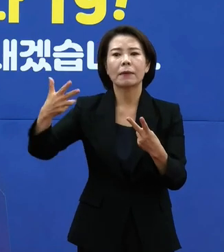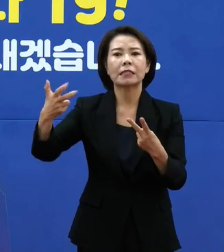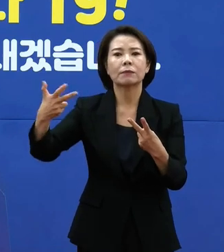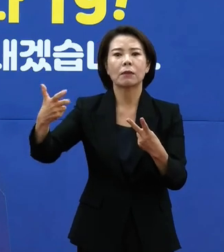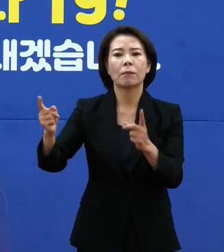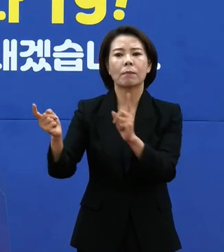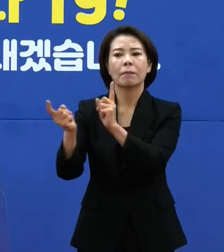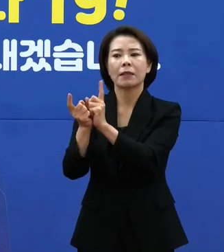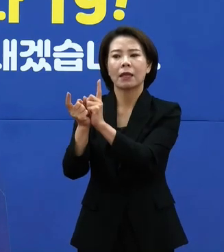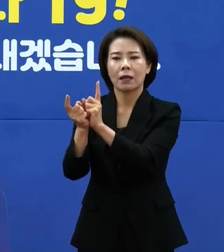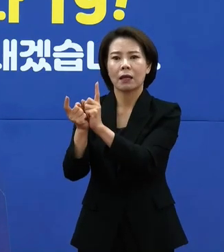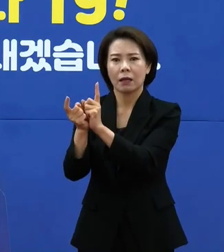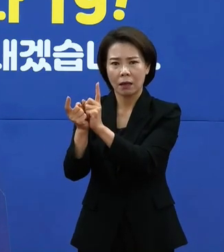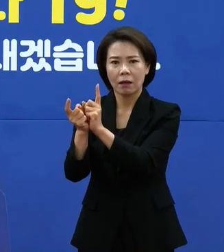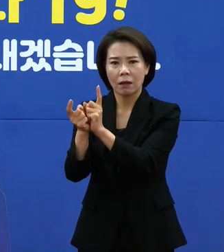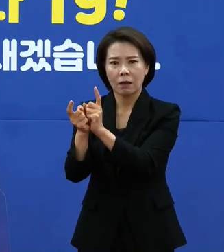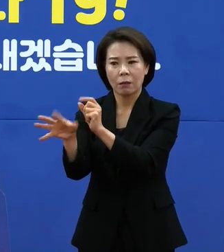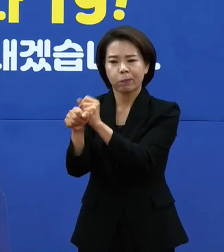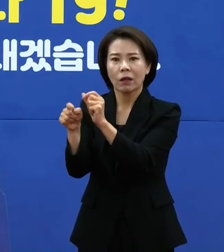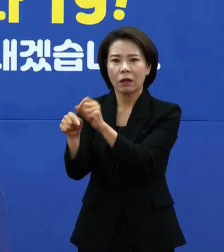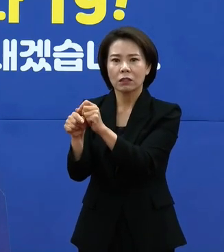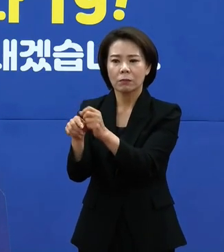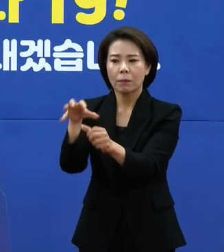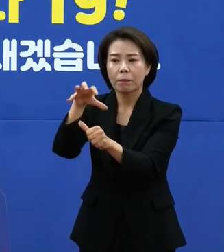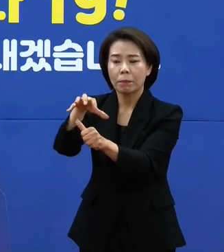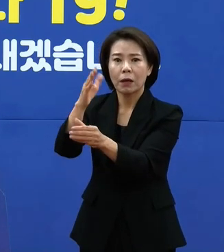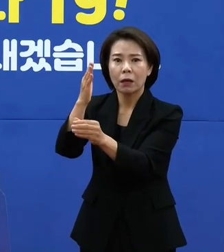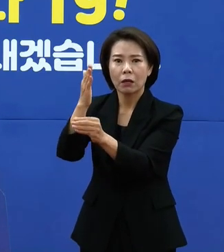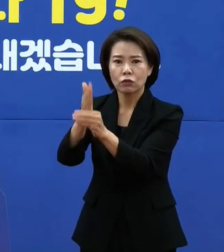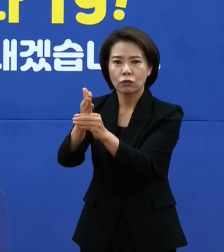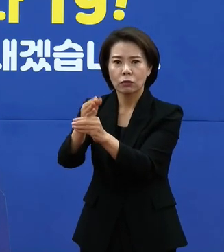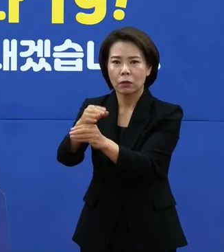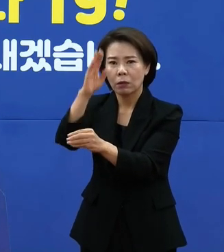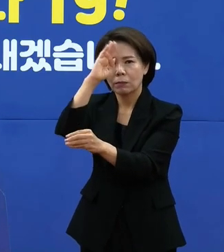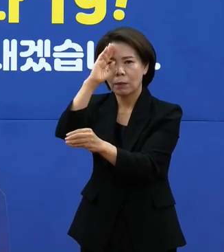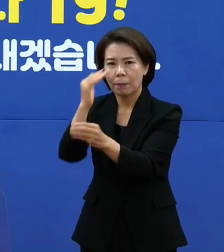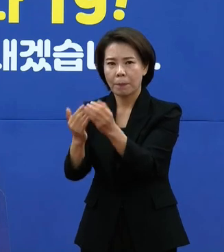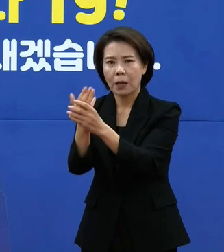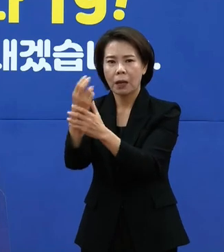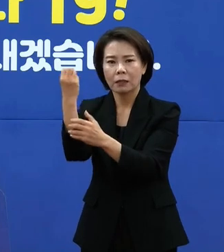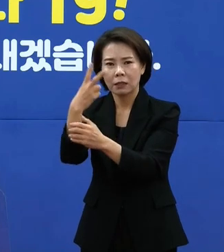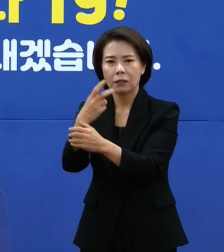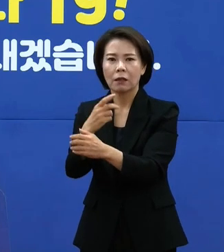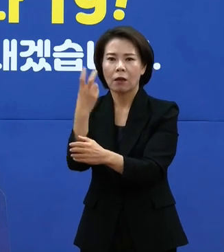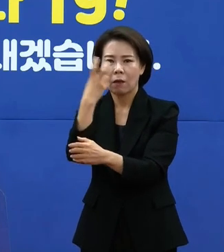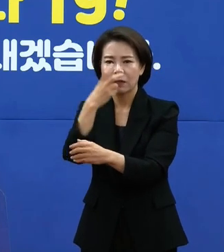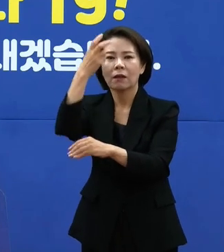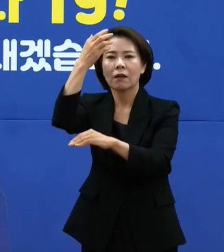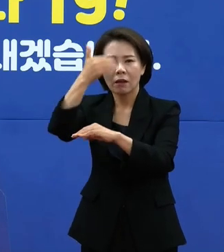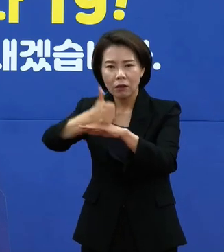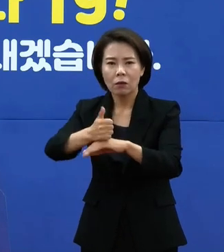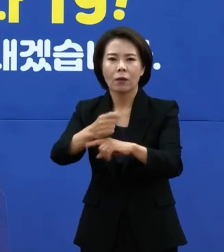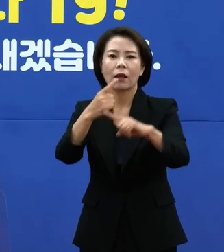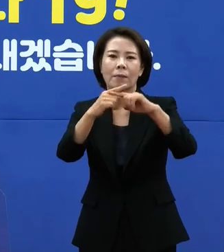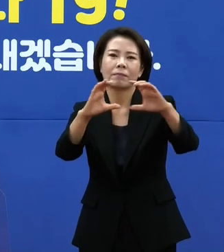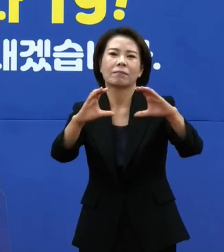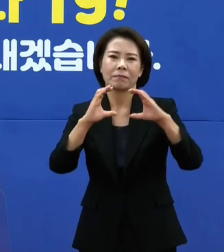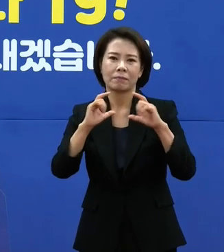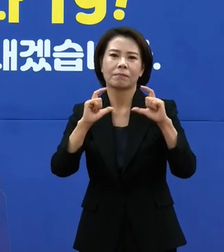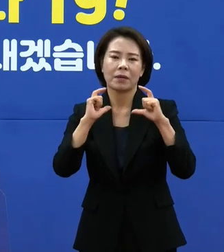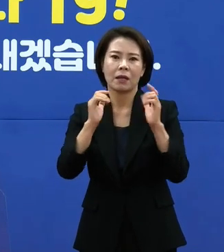1477번 접촉자로 분류되어서 격리 중 증상이 발생해서 재검사 결과 최종 확진되었습니다.